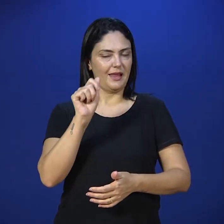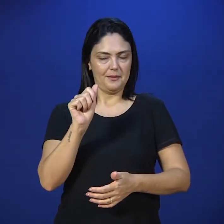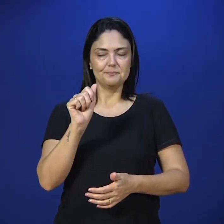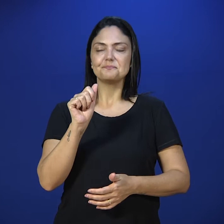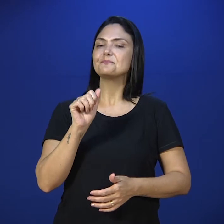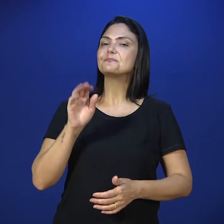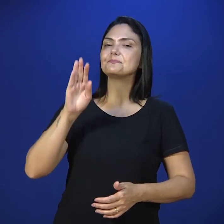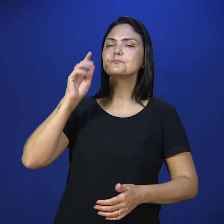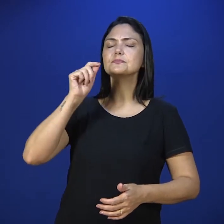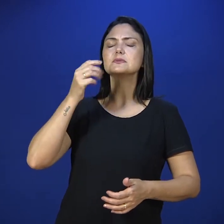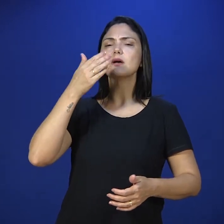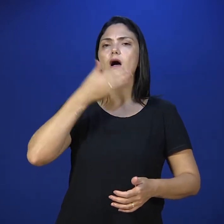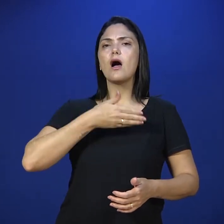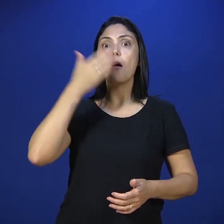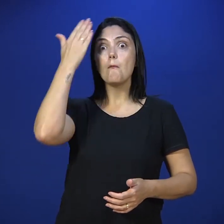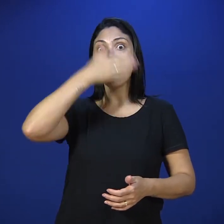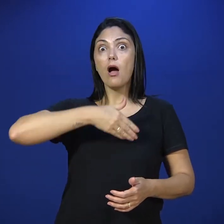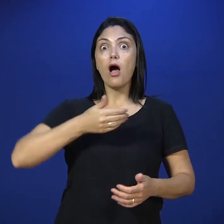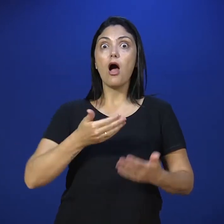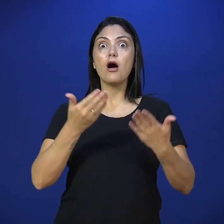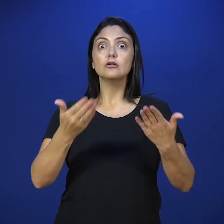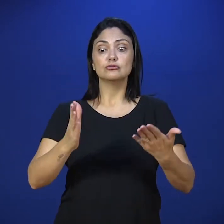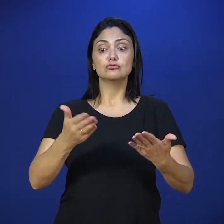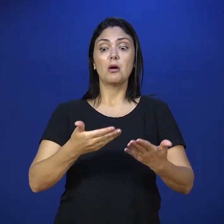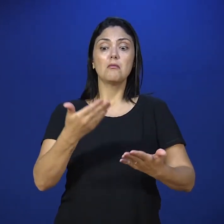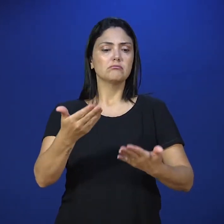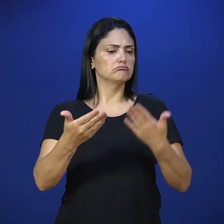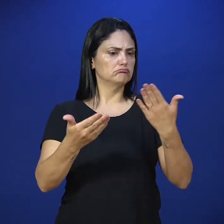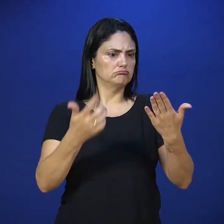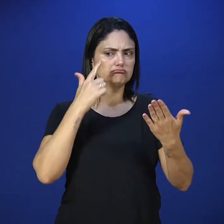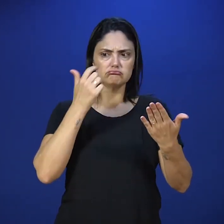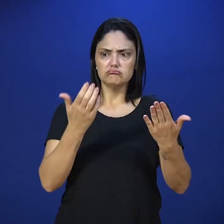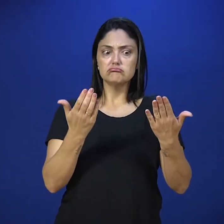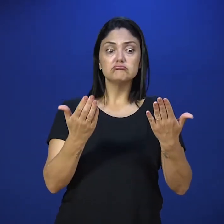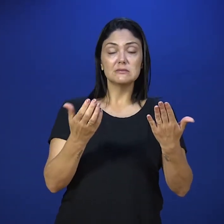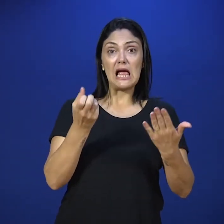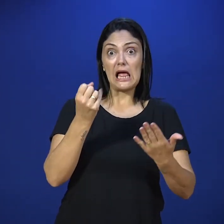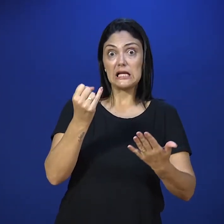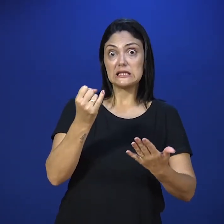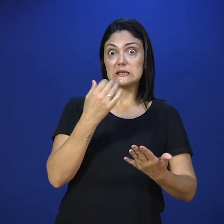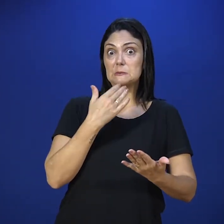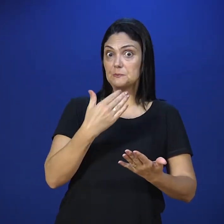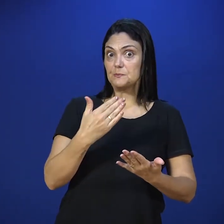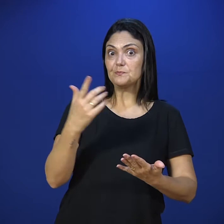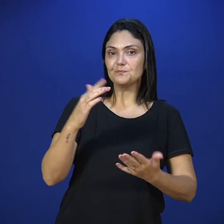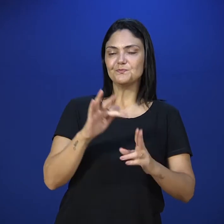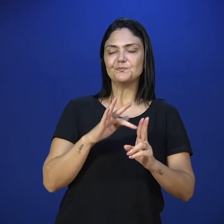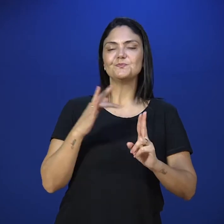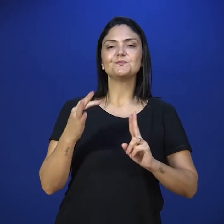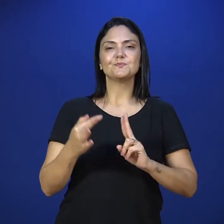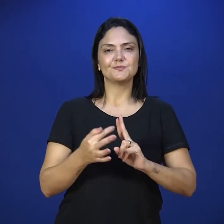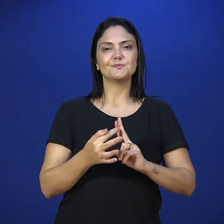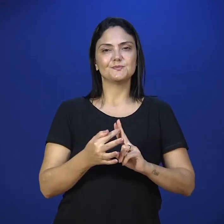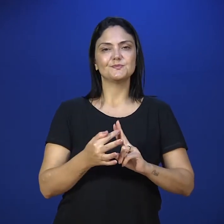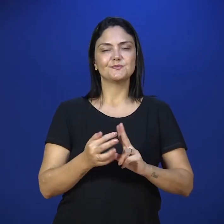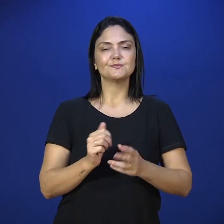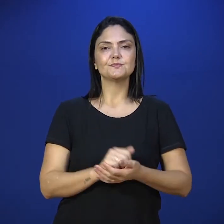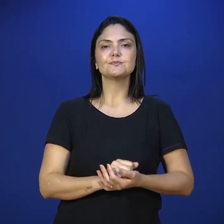candidato deverá apresentar o comprovante de pagamento, caso seja solicitado pelo Unifoa.